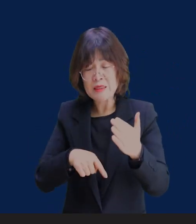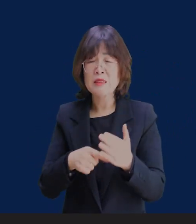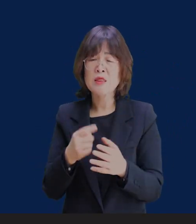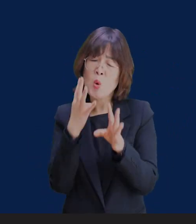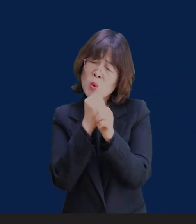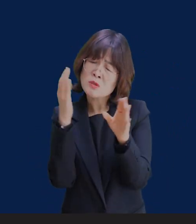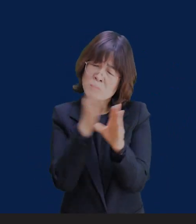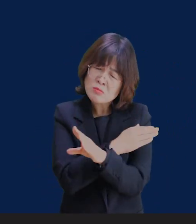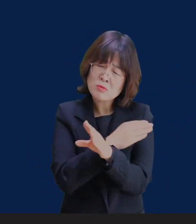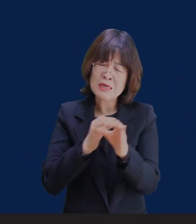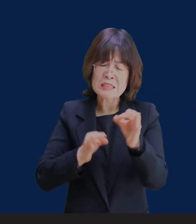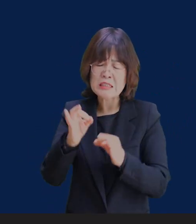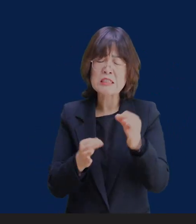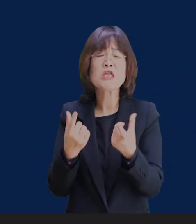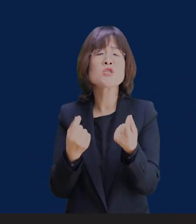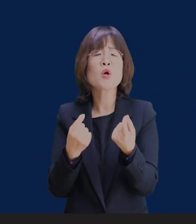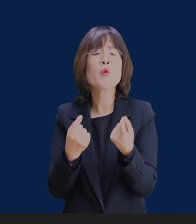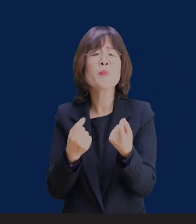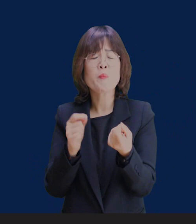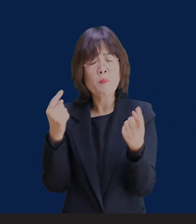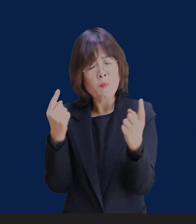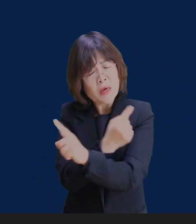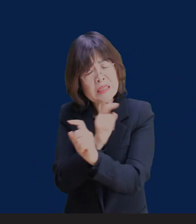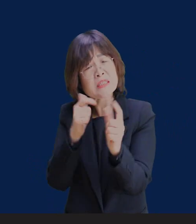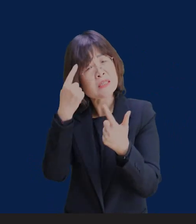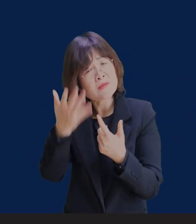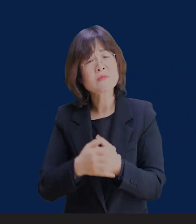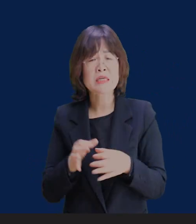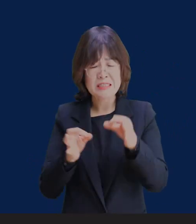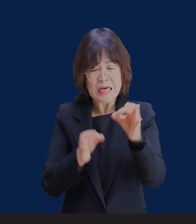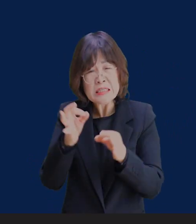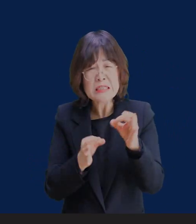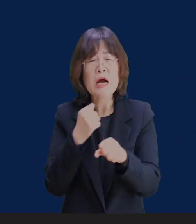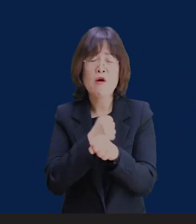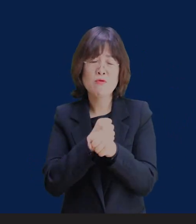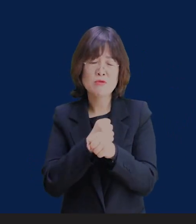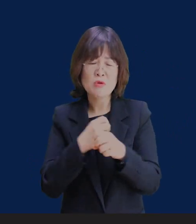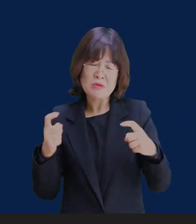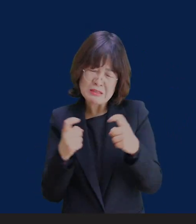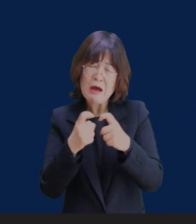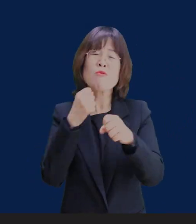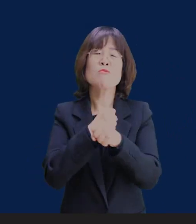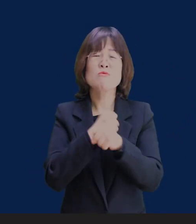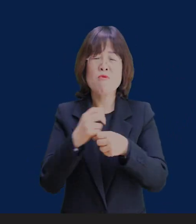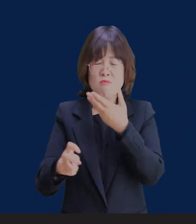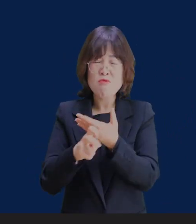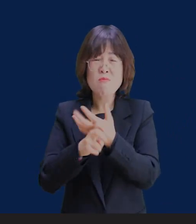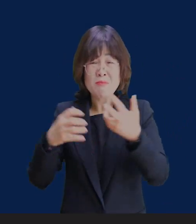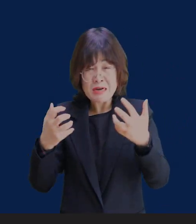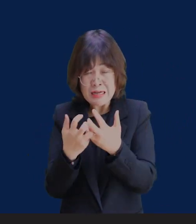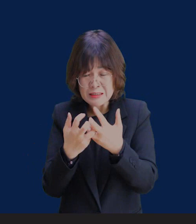언제부턴가 우리의 성전이 시장바닥으로 변해버리지 않았습니까? 장사하는 곳이 되어버리지 않았습니까? 싸움터로 변하지